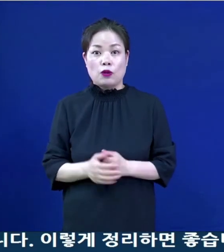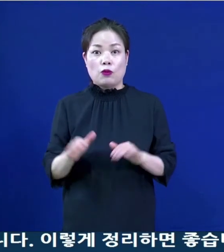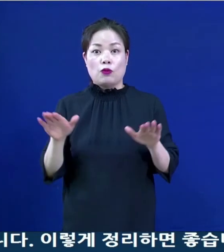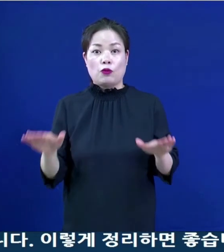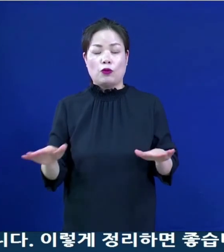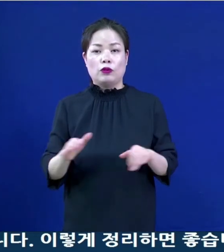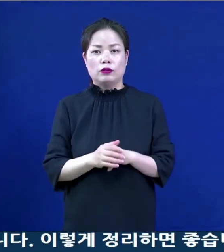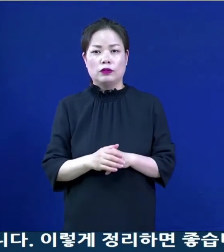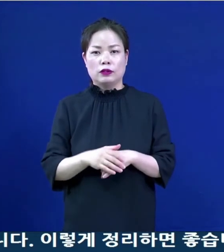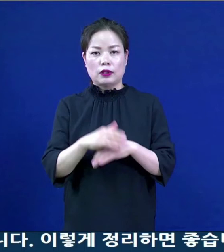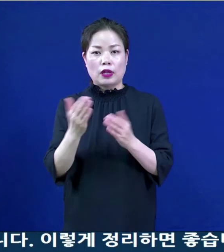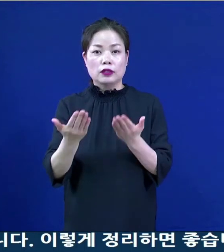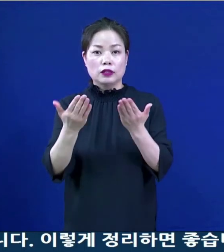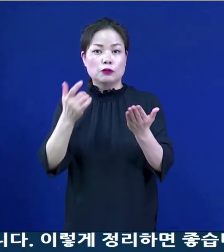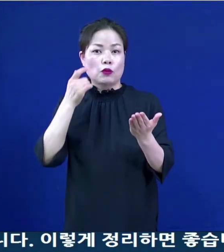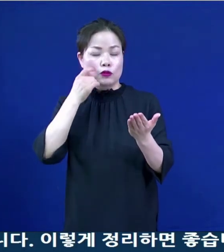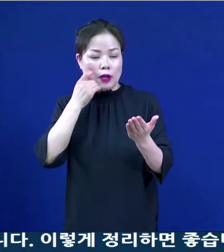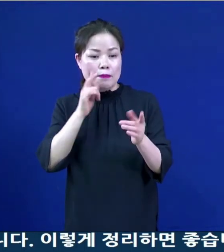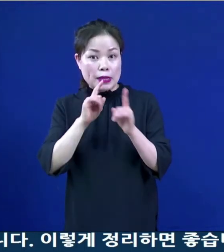오늘 못다한 말씀은